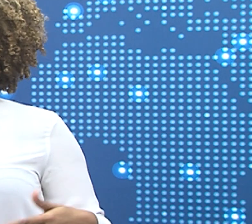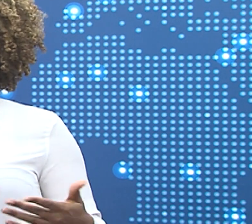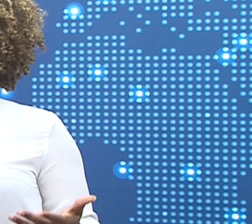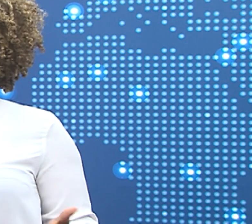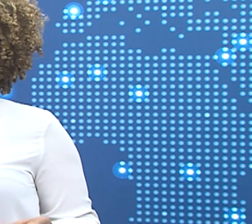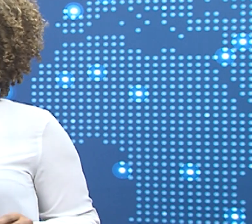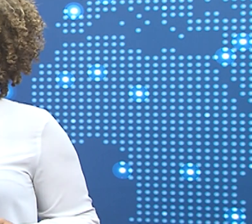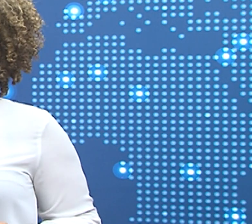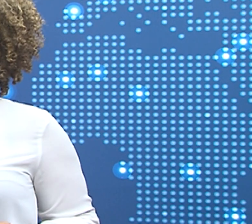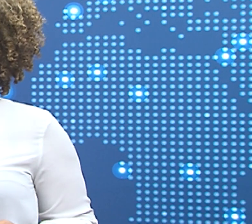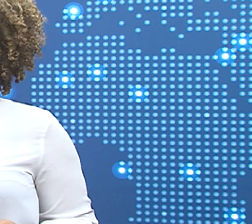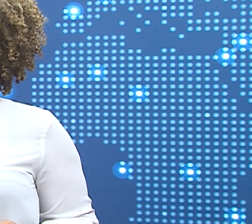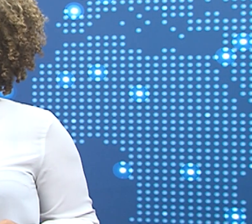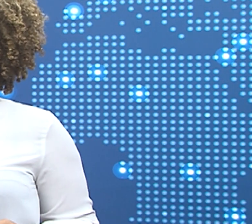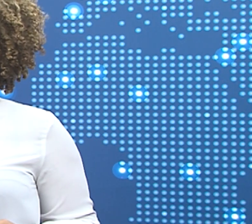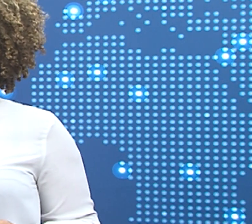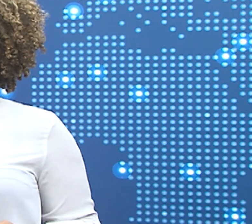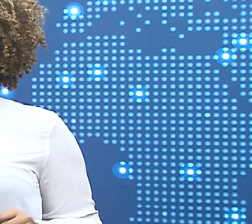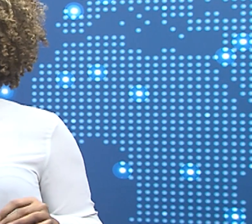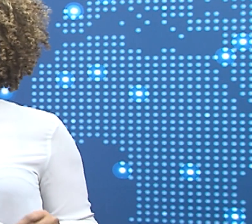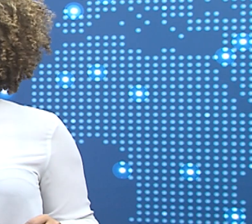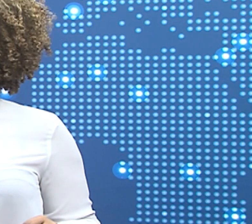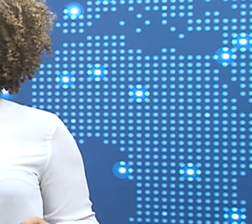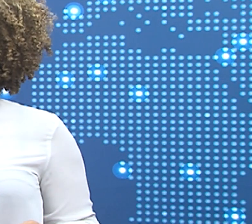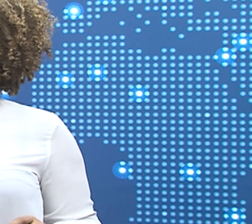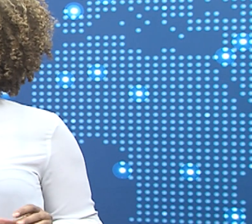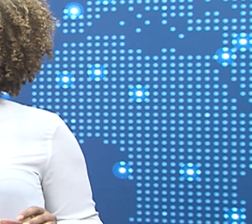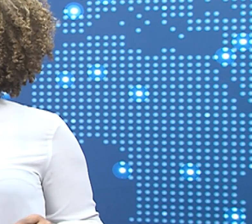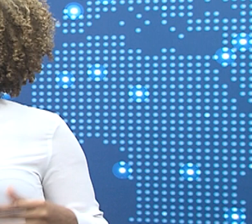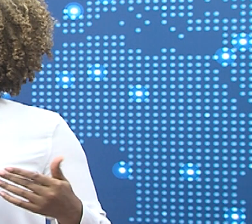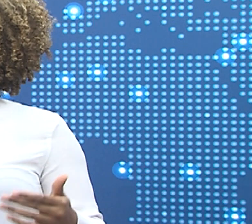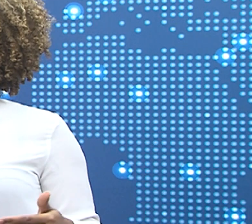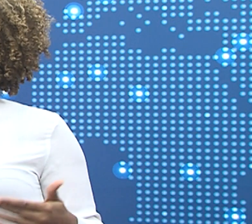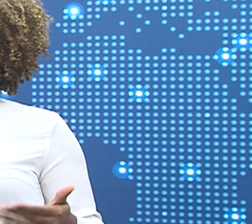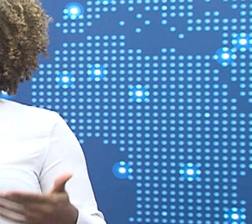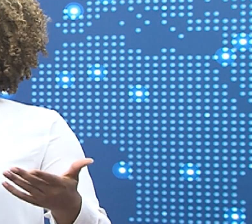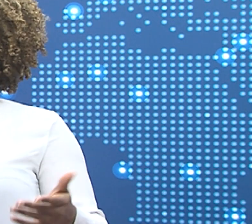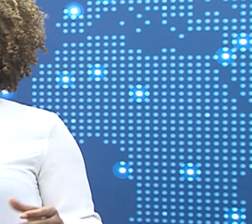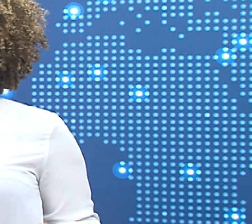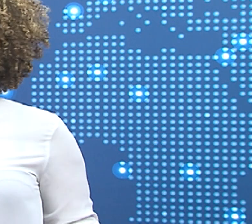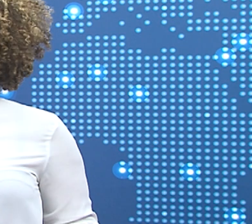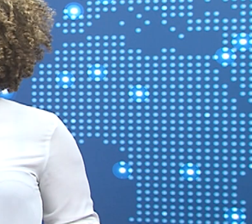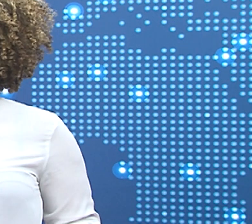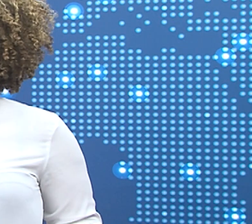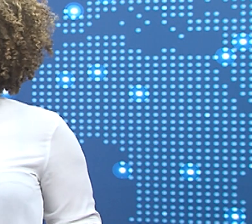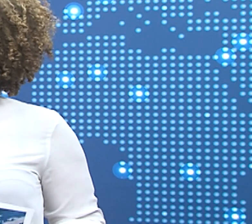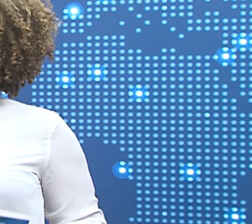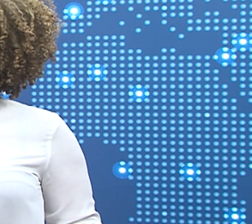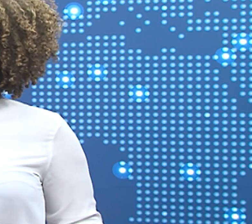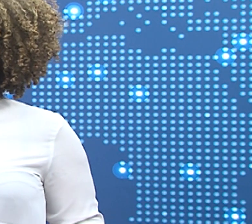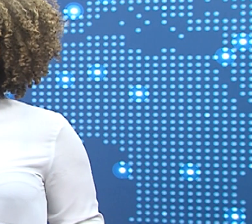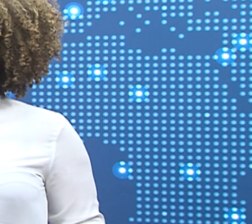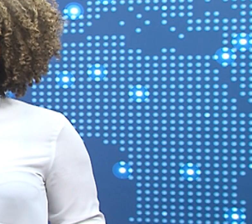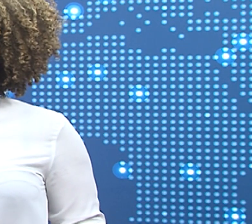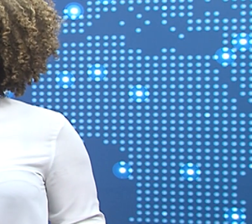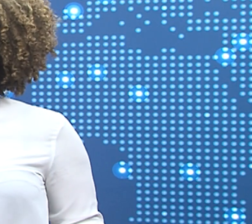mais 14 casos positivos de Covid-19, referente a dias 26, 27, 28 e 29 de maio. 12